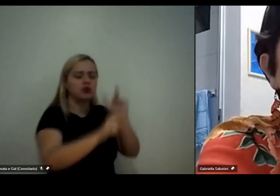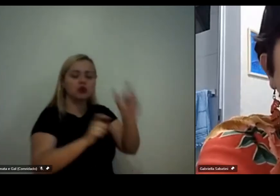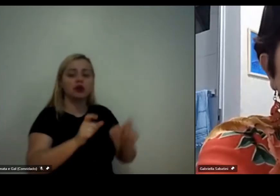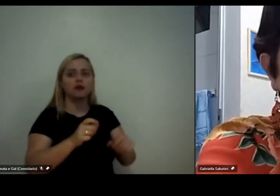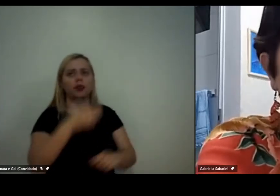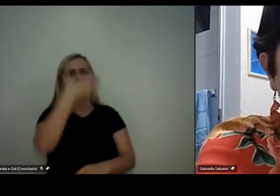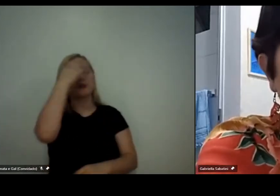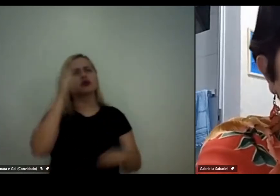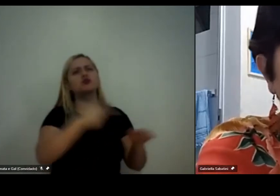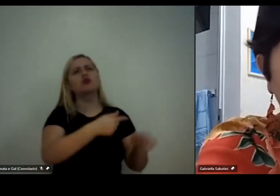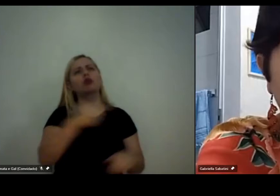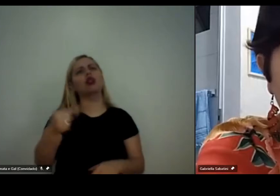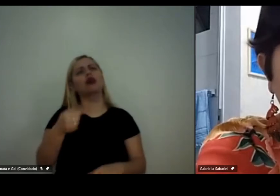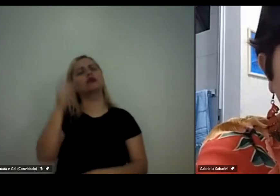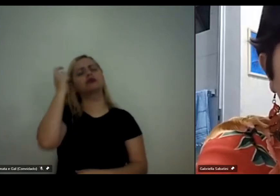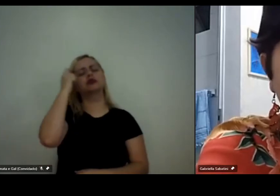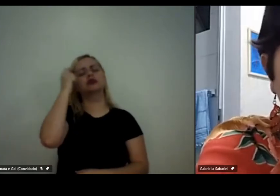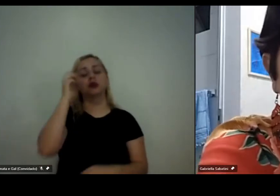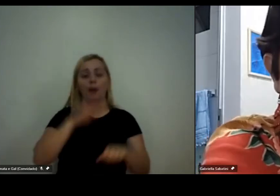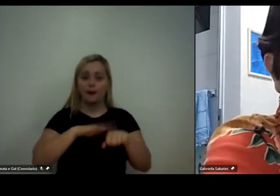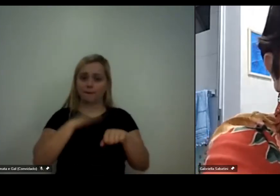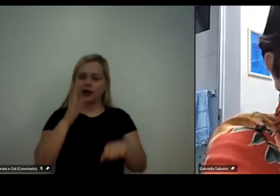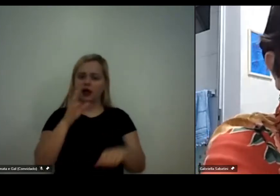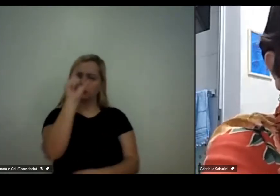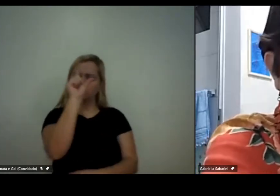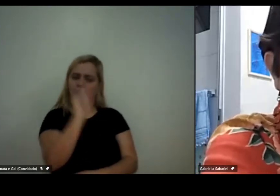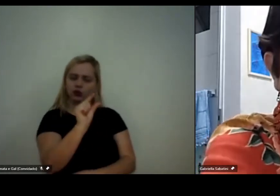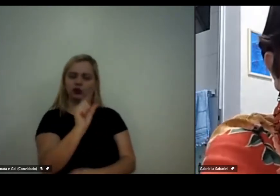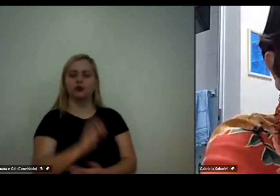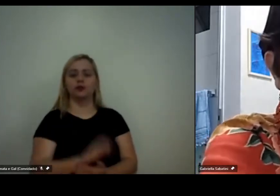semanas pensando, mais uma vez, um pouco,